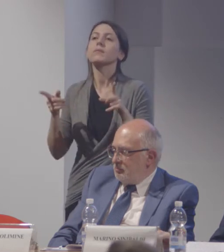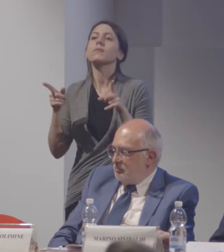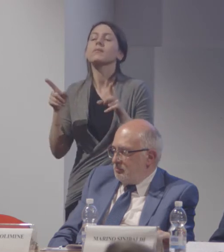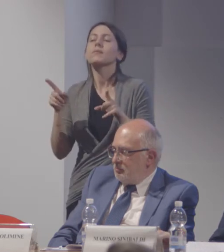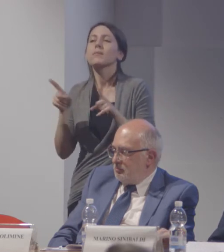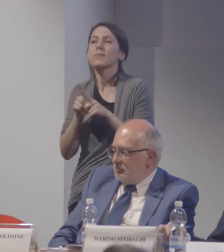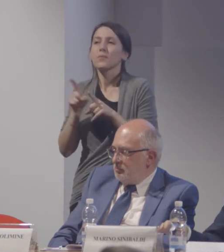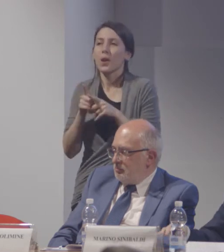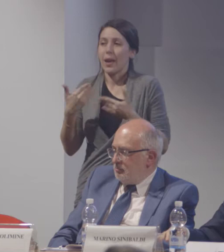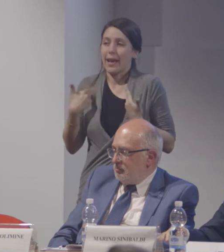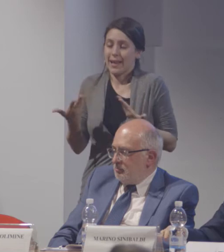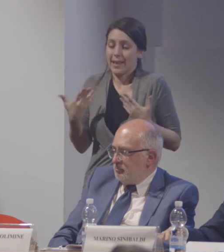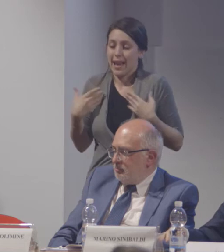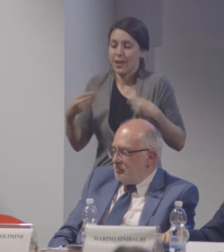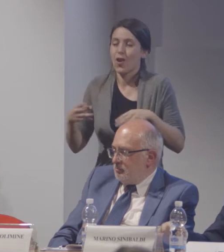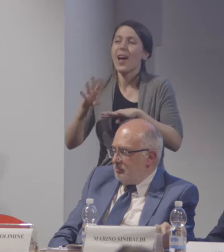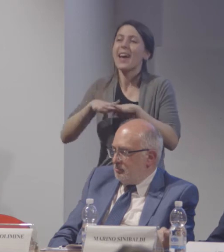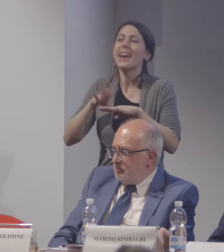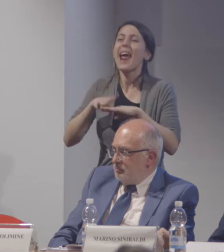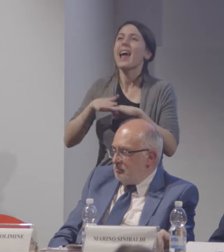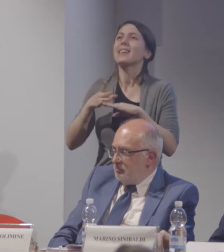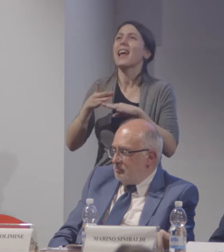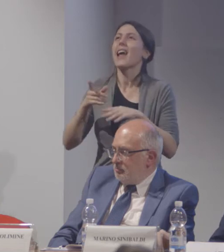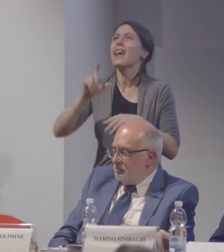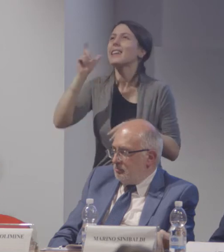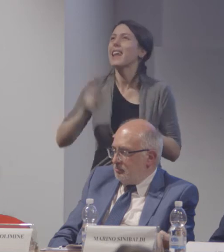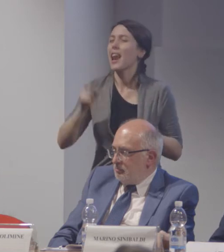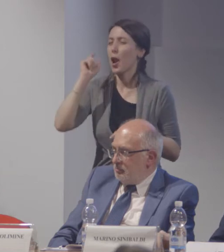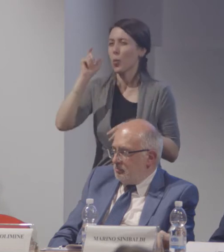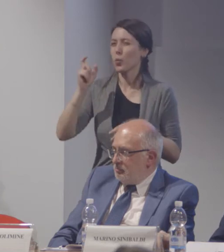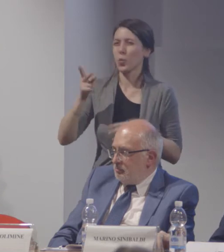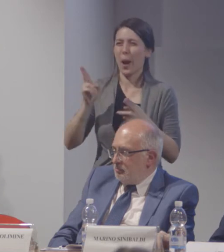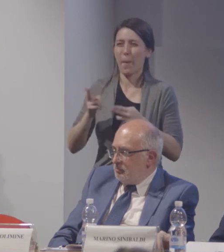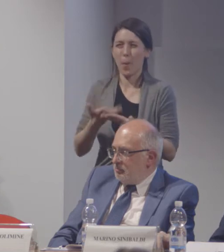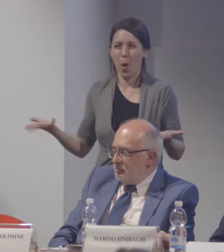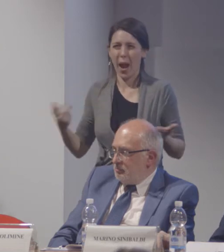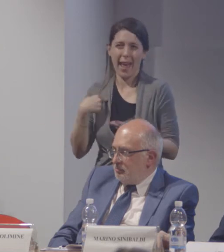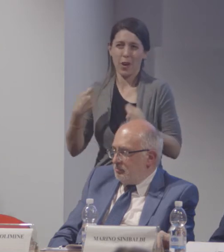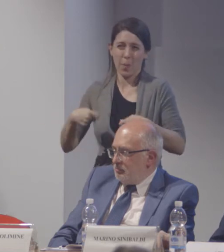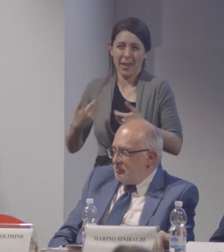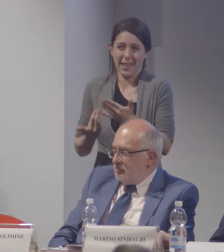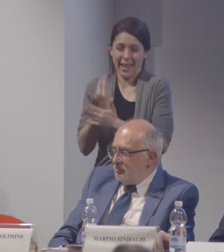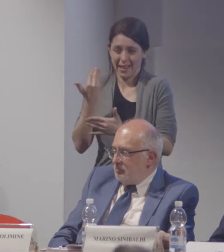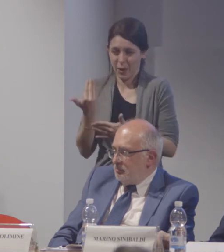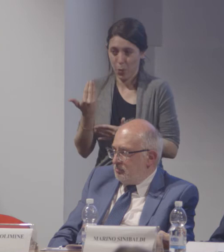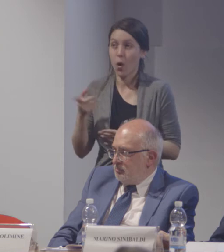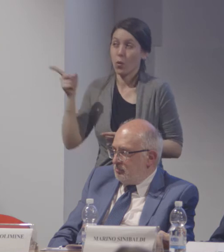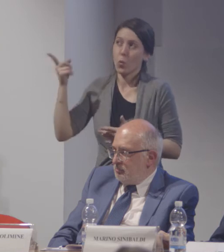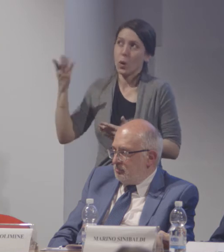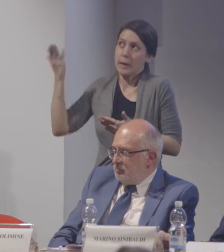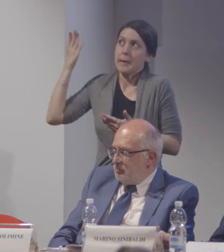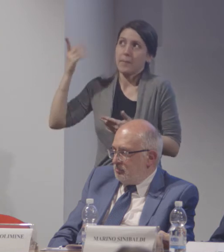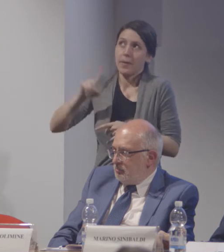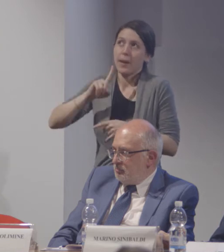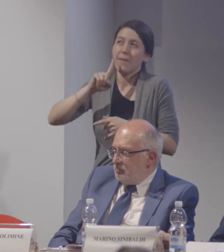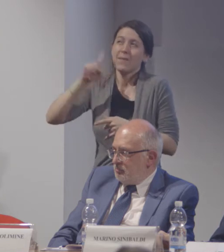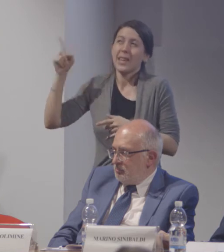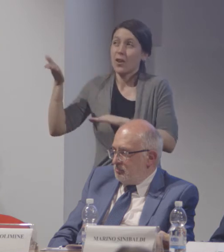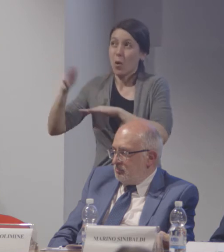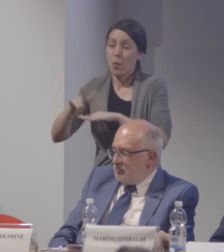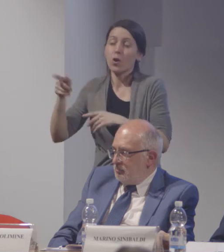indegna presidente della Rete Italiana di Cultura Popolare, di cui lui è stato membro presidente onorario fino alla